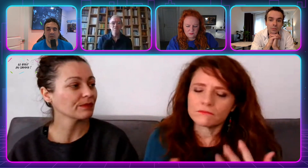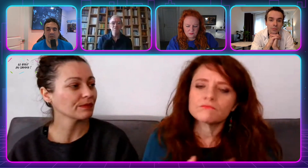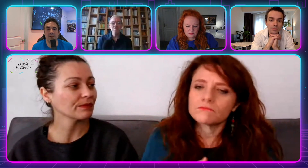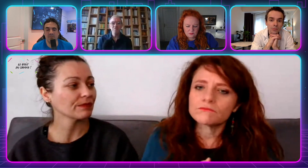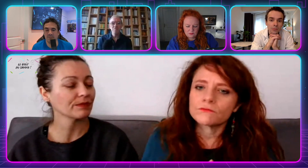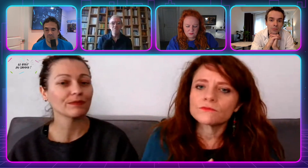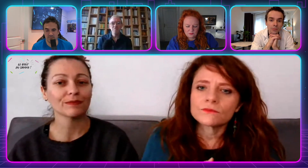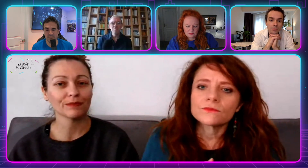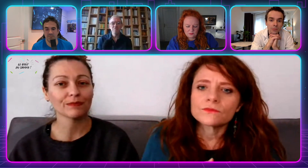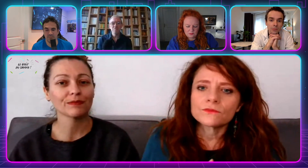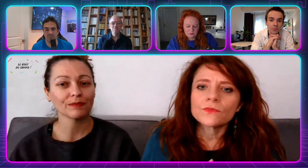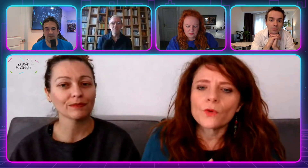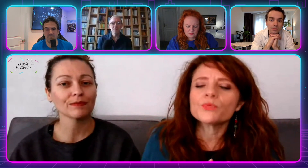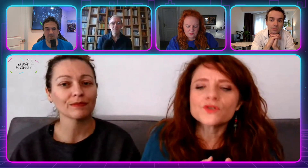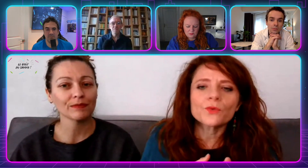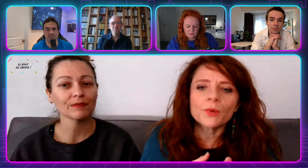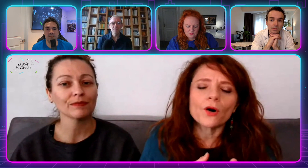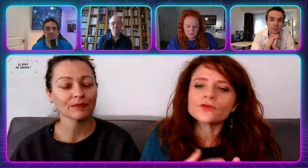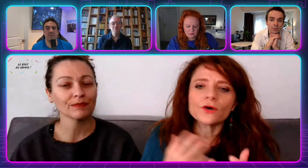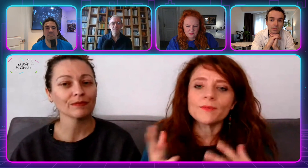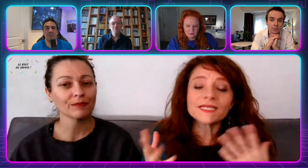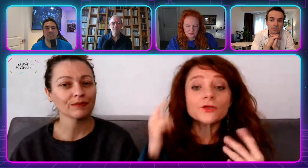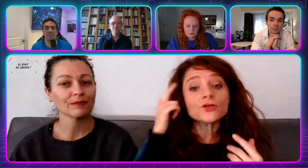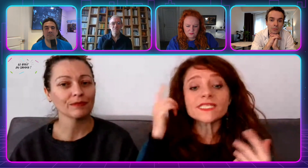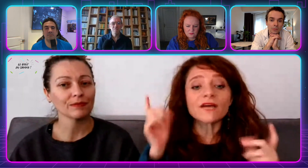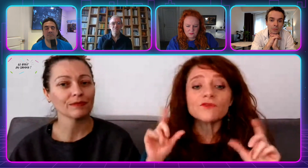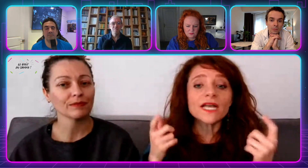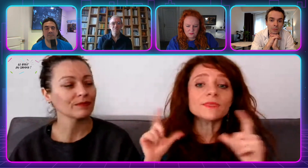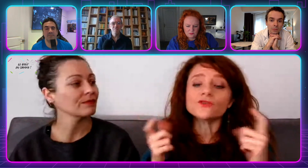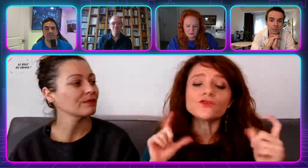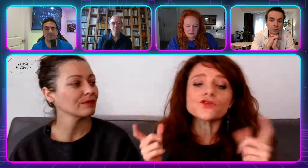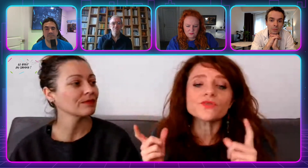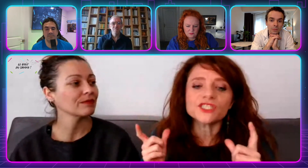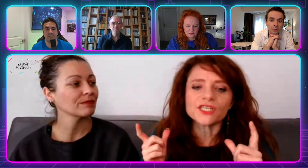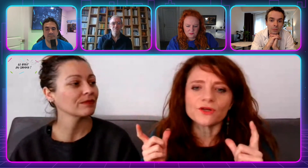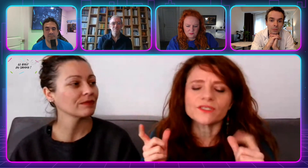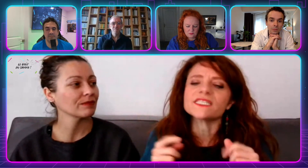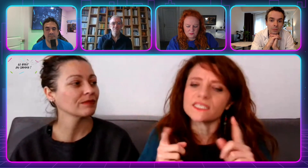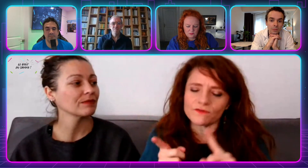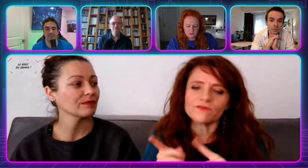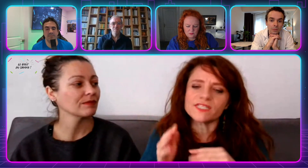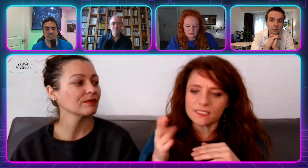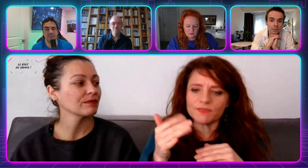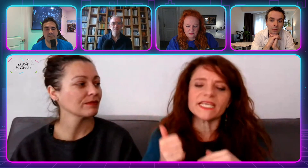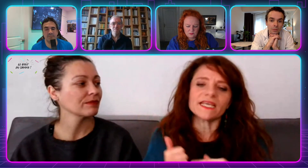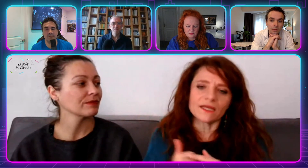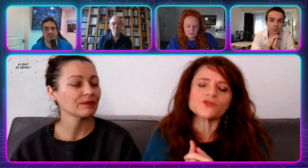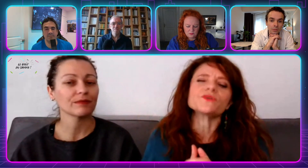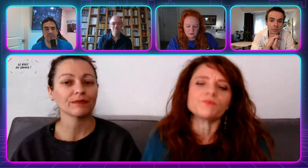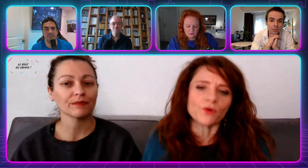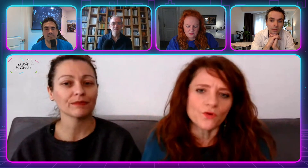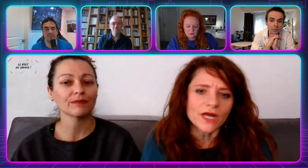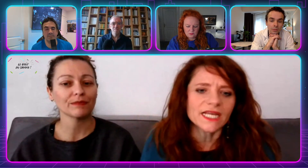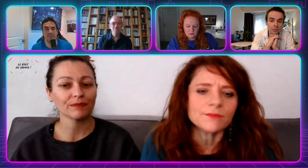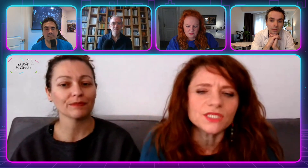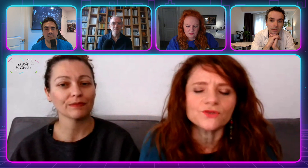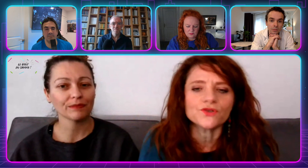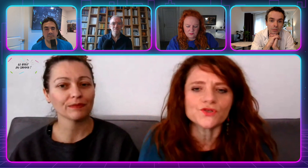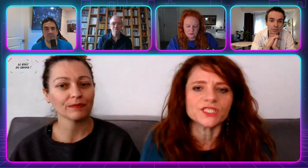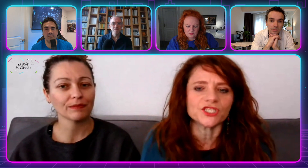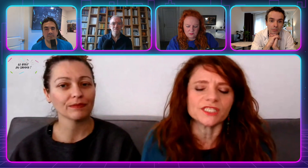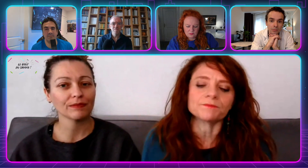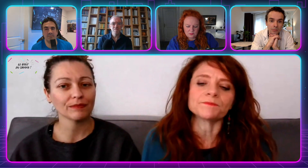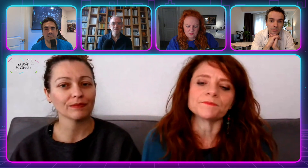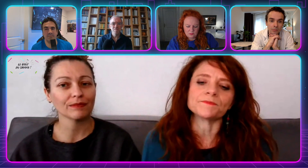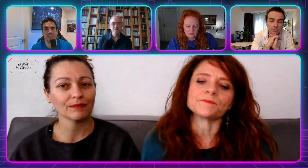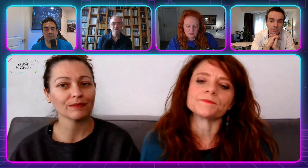oui, on peut se comprendre parce que le cerveau a l'habitude de switcher en langue des signes. On va vous expliquer ensuite pourquoi il a l'habitude